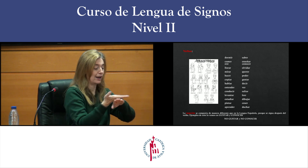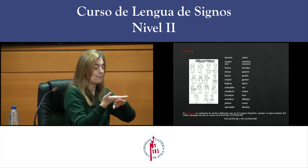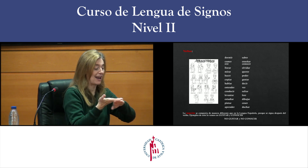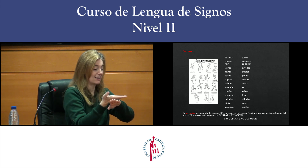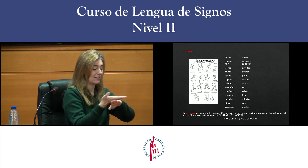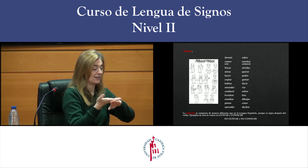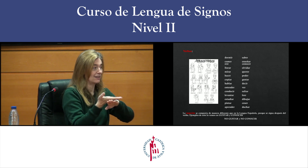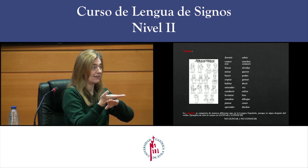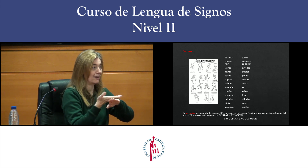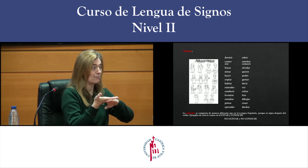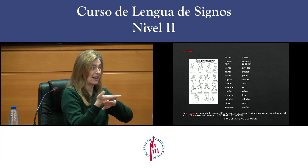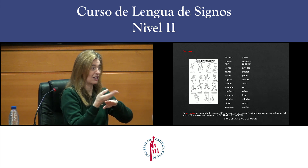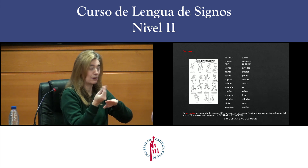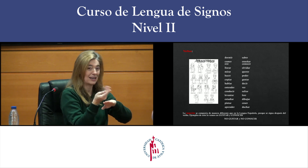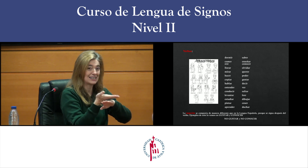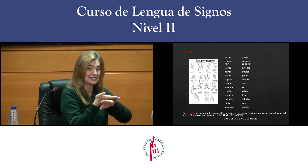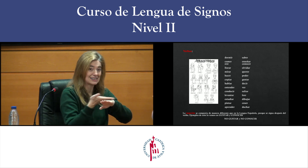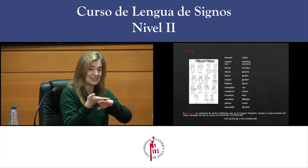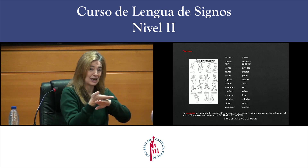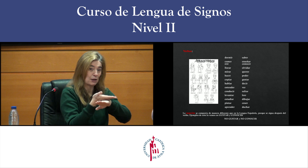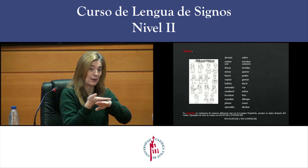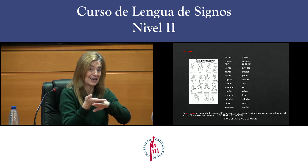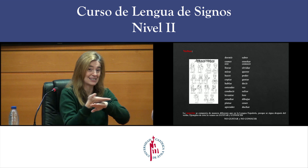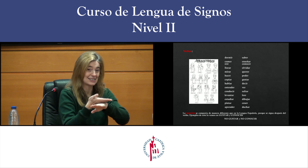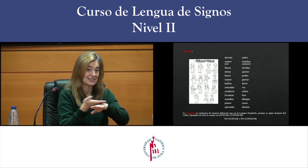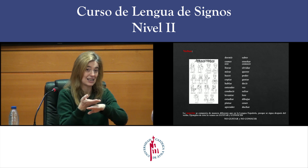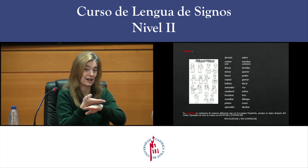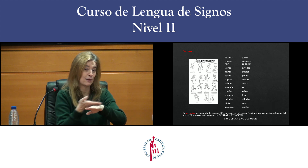Ah para el color crema color beige así